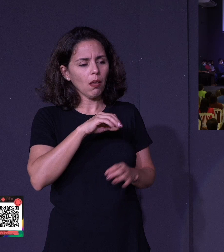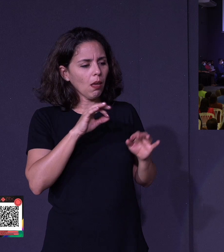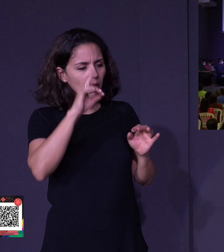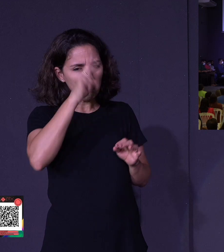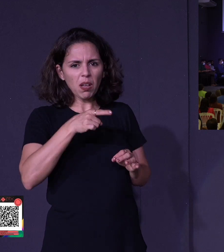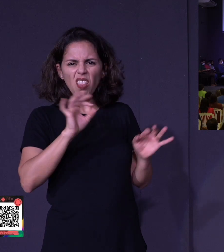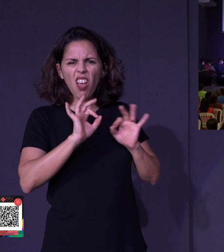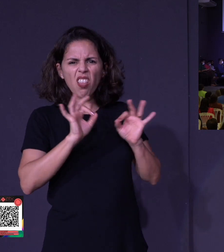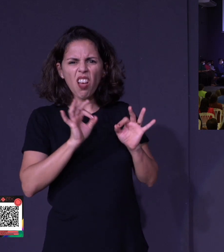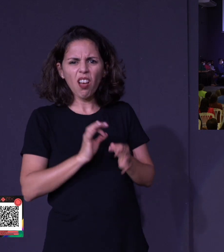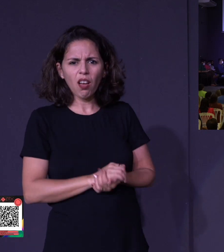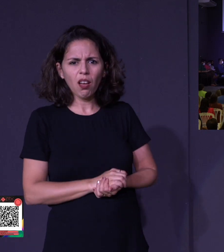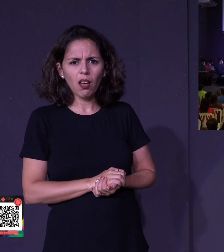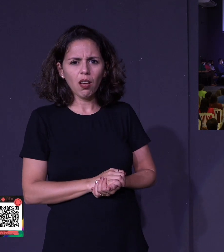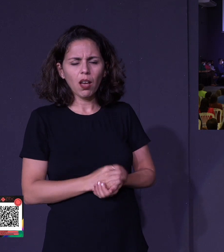Vê como ele fala com a mãe.